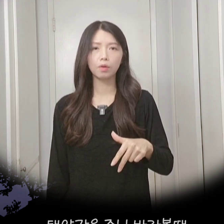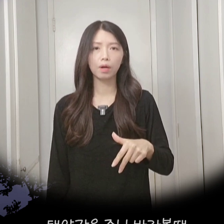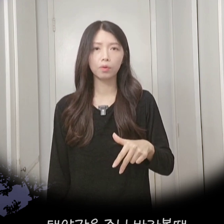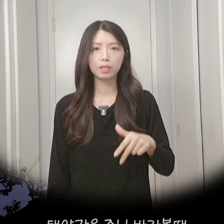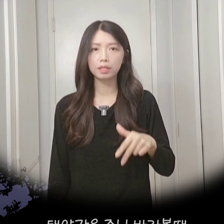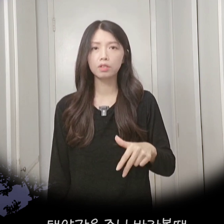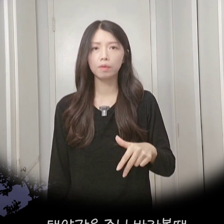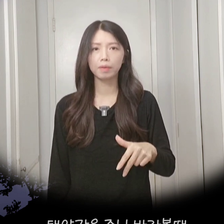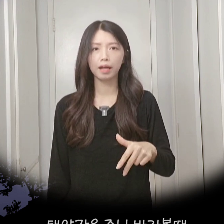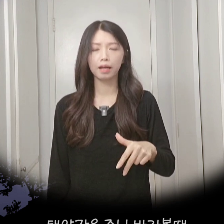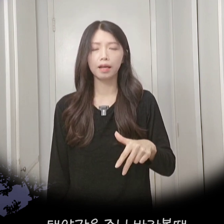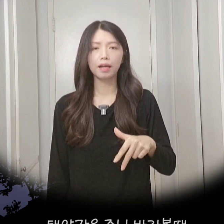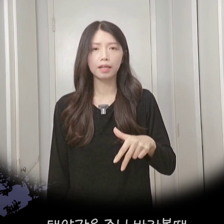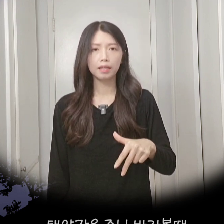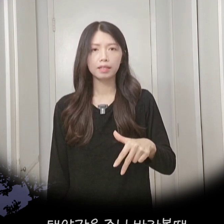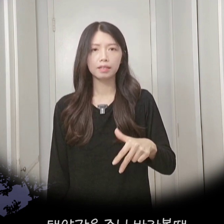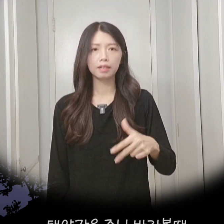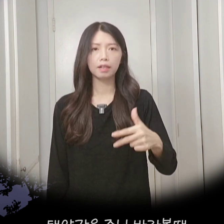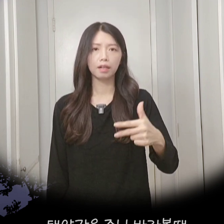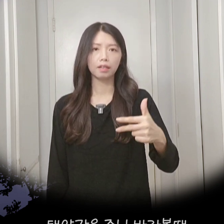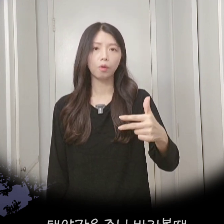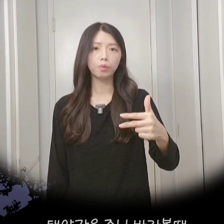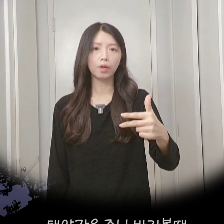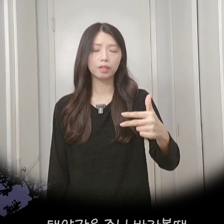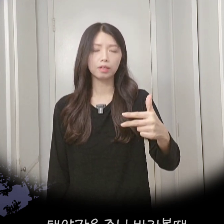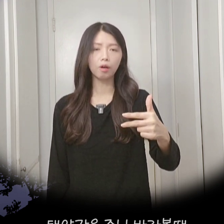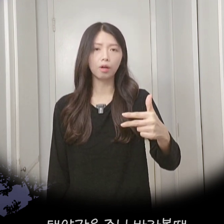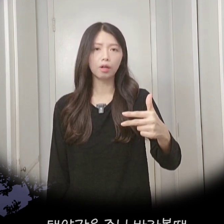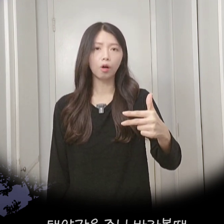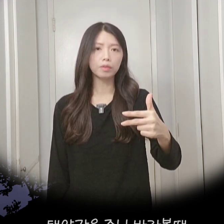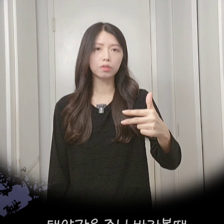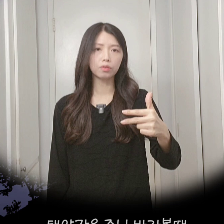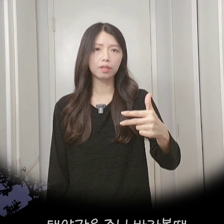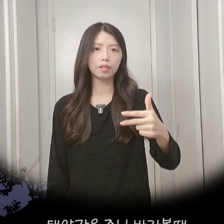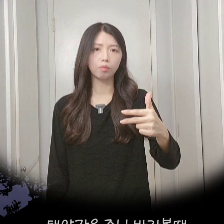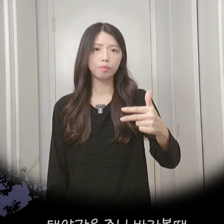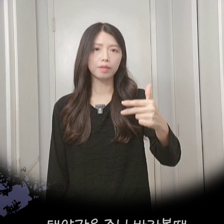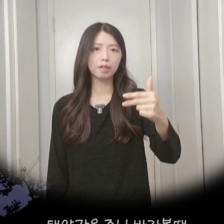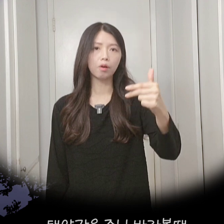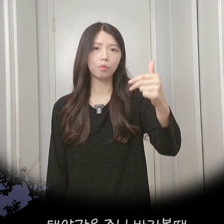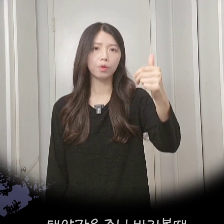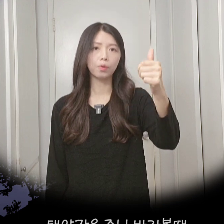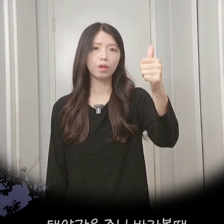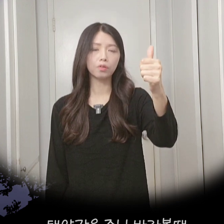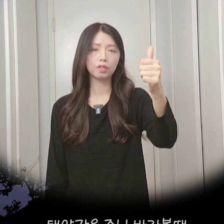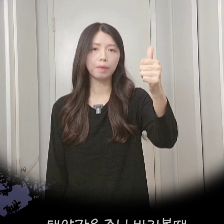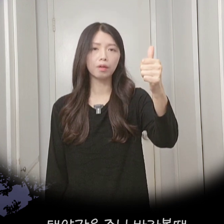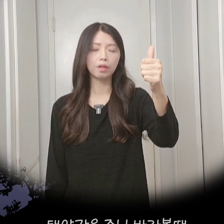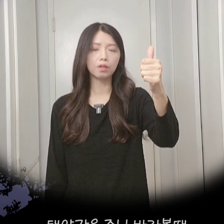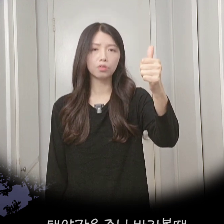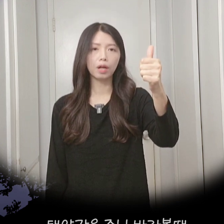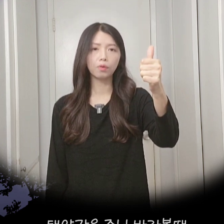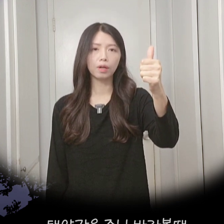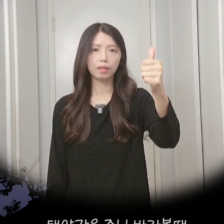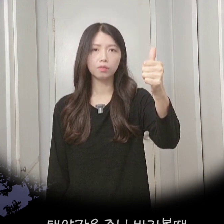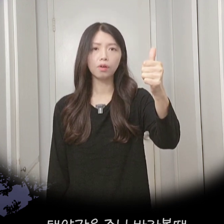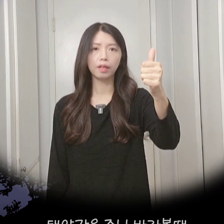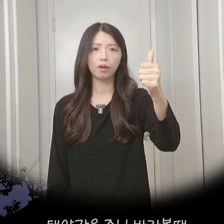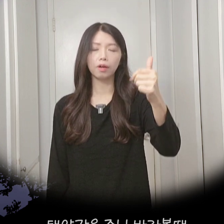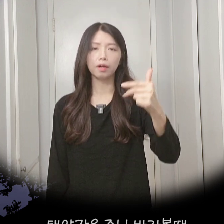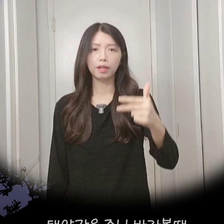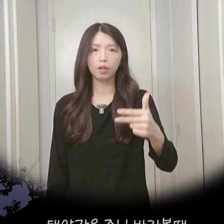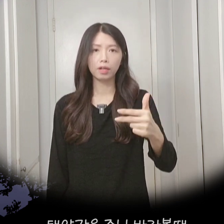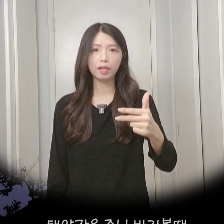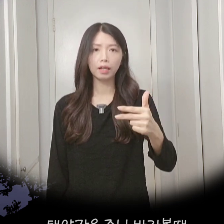두시면 지화로 지읒이 됩니다. 이 지읒을 옆으로 하셔서 검지, 중지를 접으면서 위로 올려주시면 주라고 한 뜻의 수어가